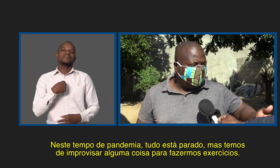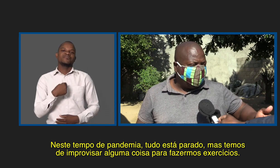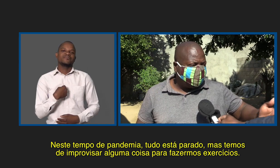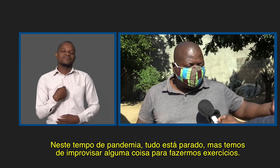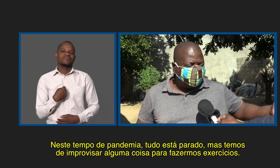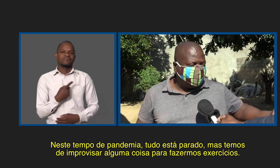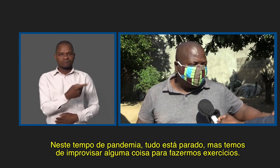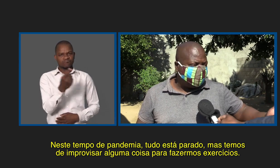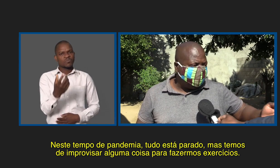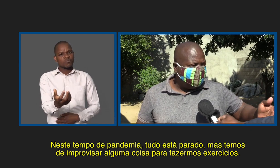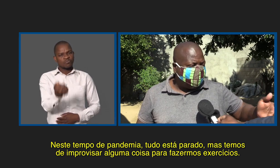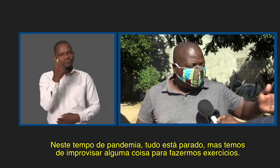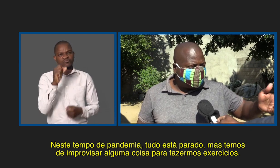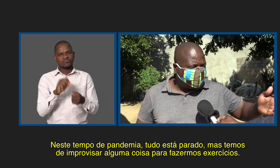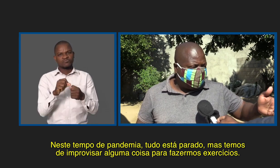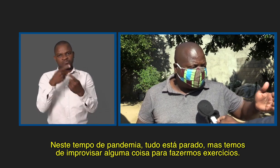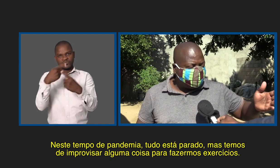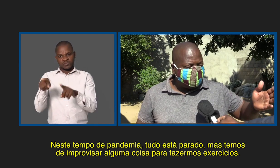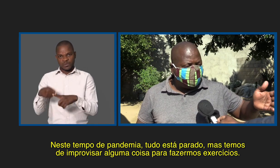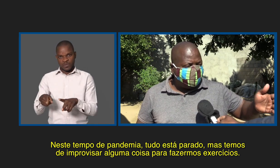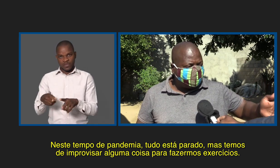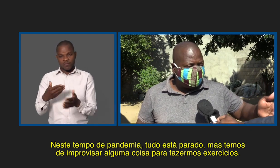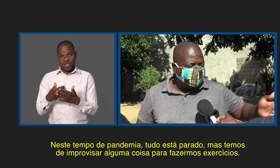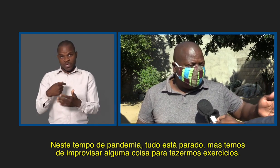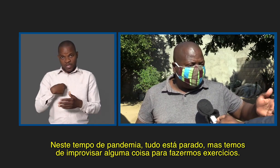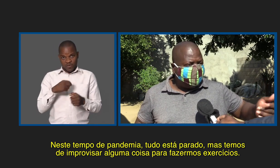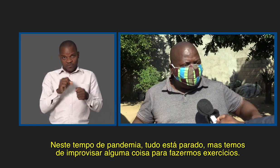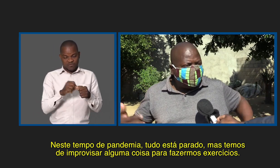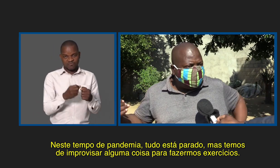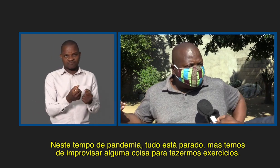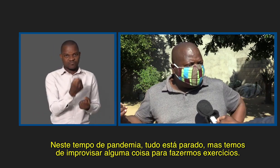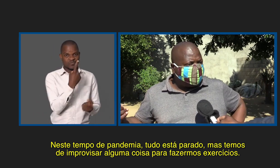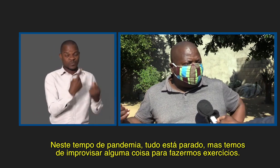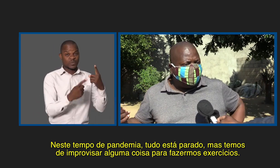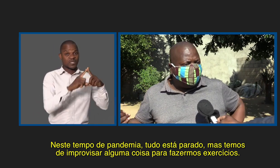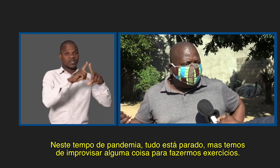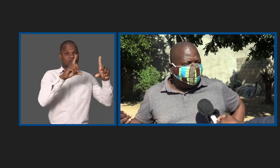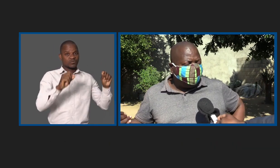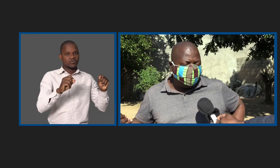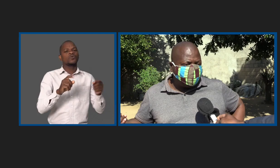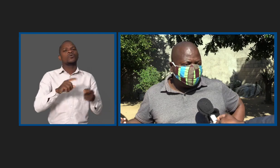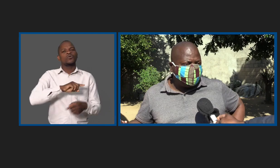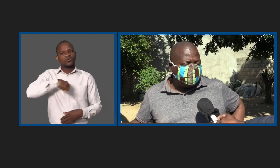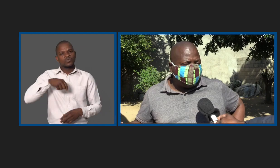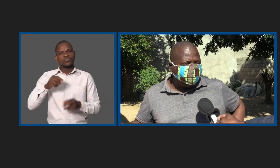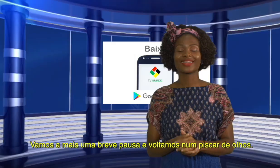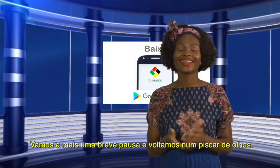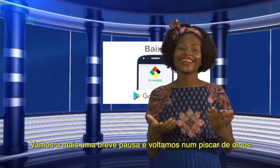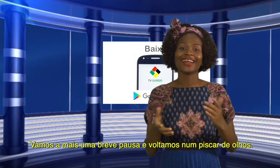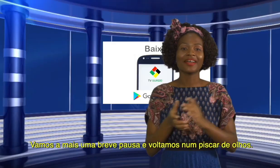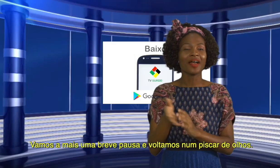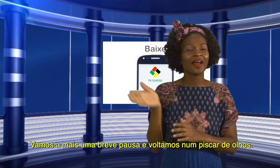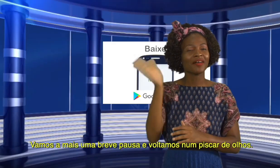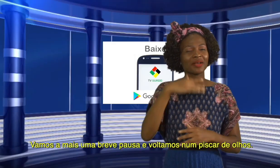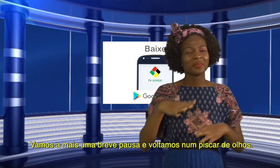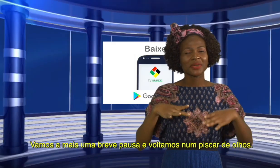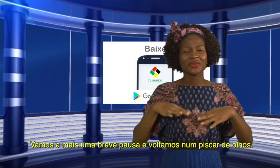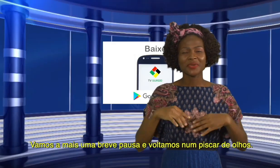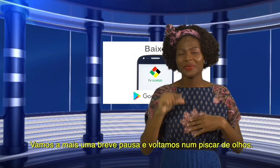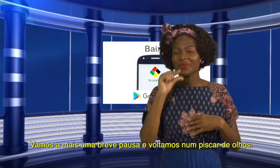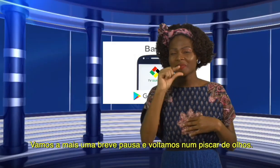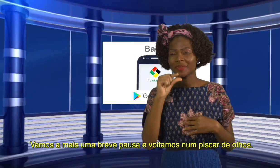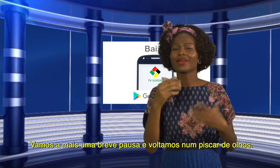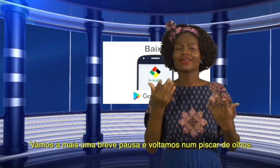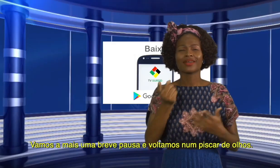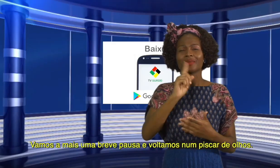aqui. Você faz tudo porque a mesma coisa que eu faço aqui é a mesma coisa que fizemos nos hospitais. Vamos a mais uma